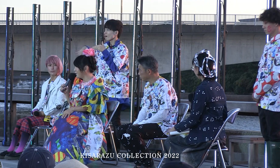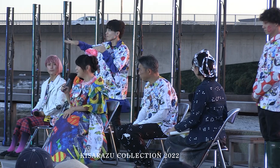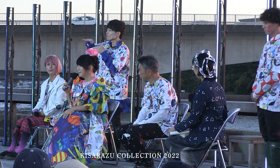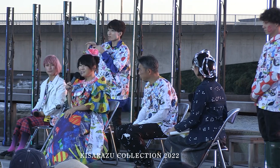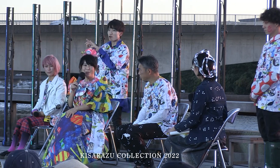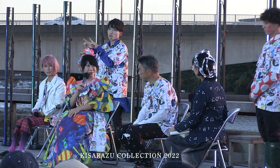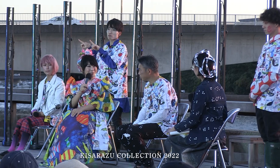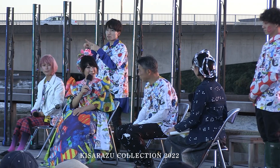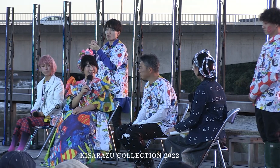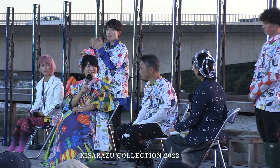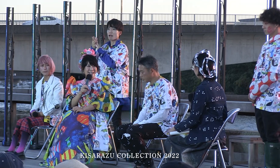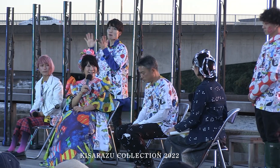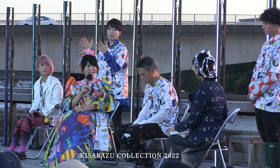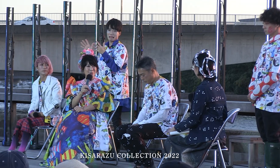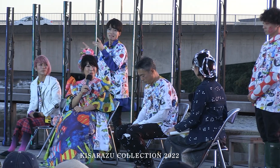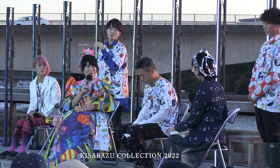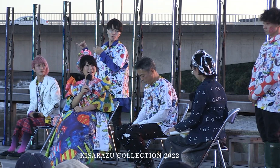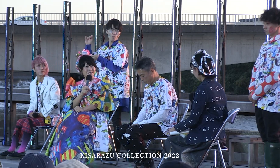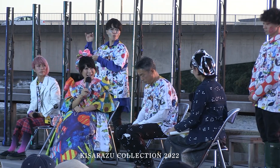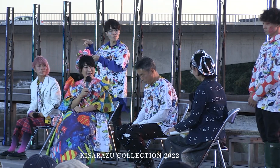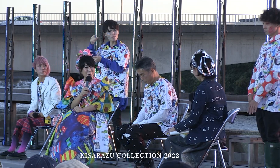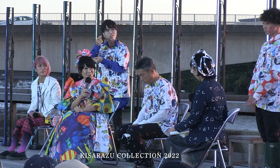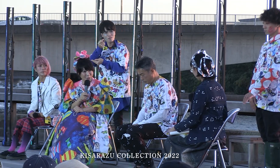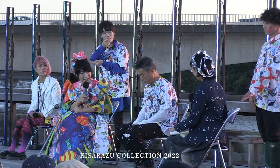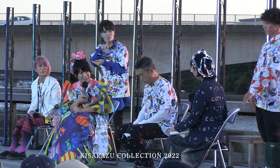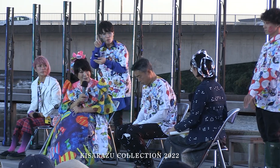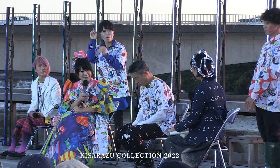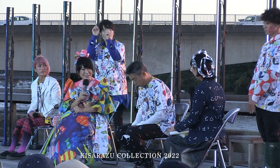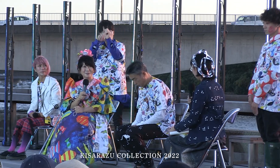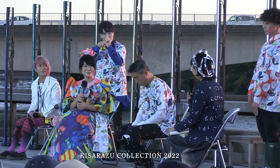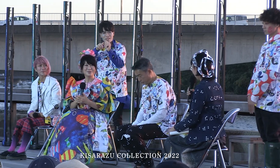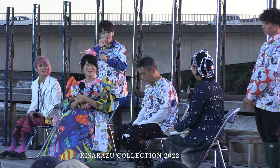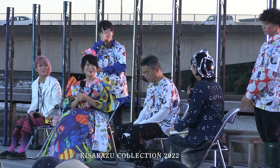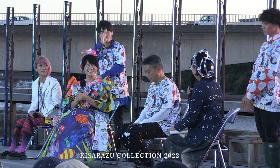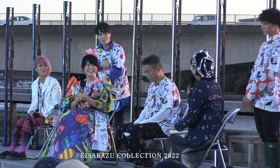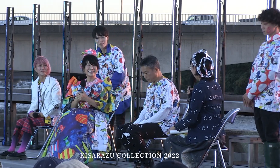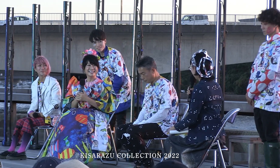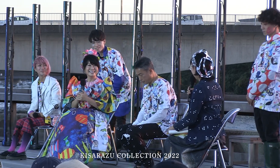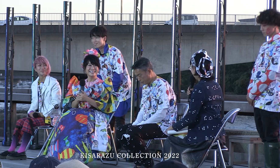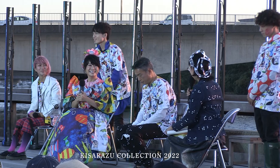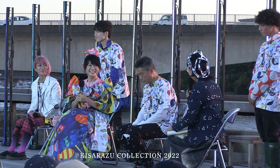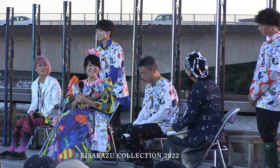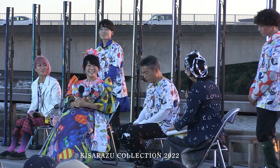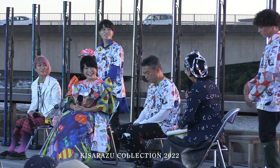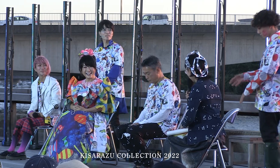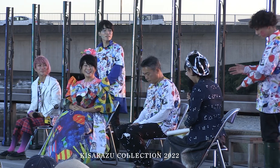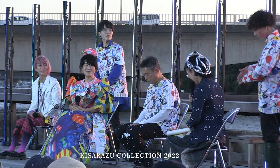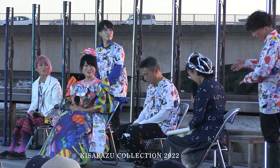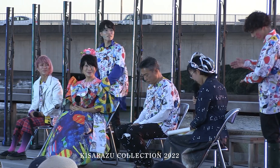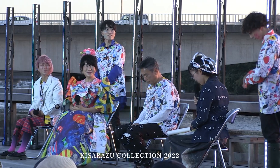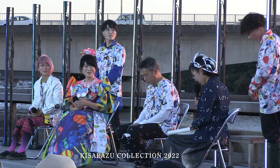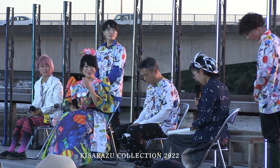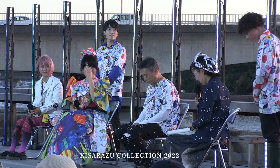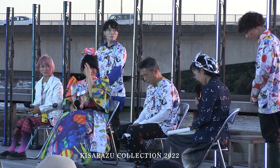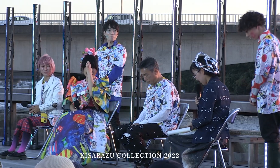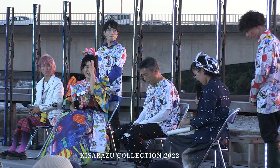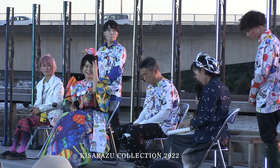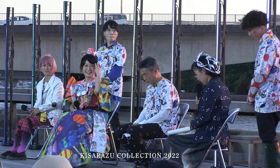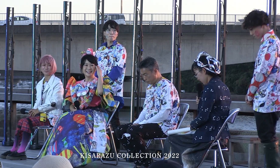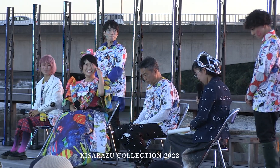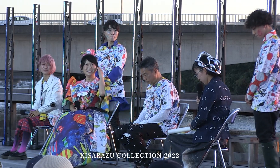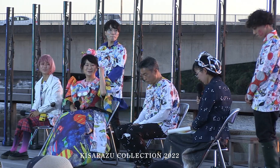ないこと、そういうね、ぜひ目指してよろしくお願いします。 はい、ありがとうございました。